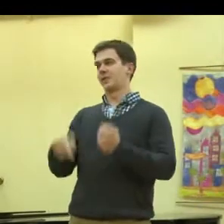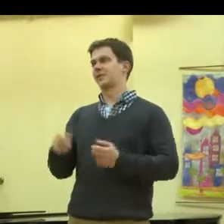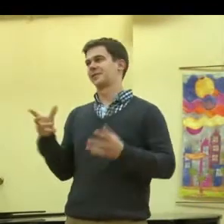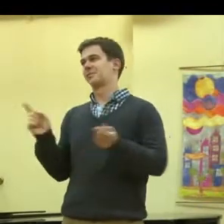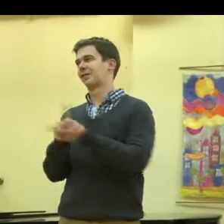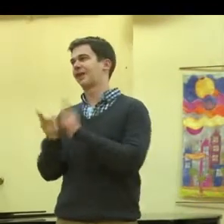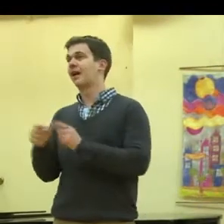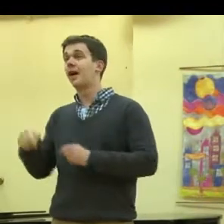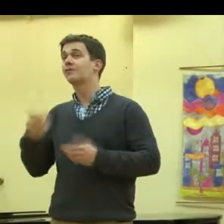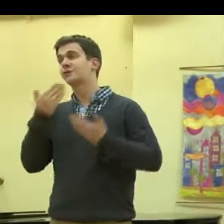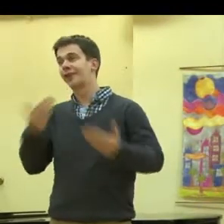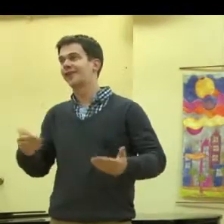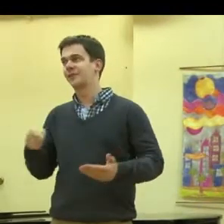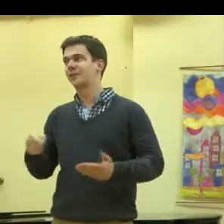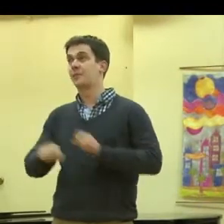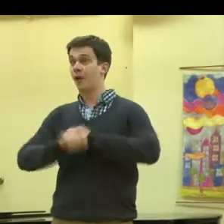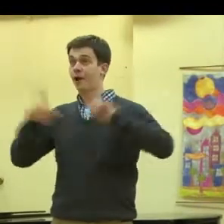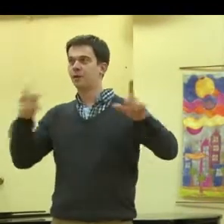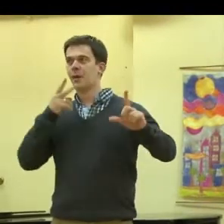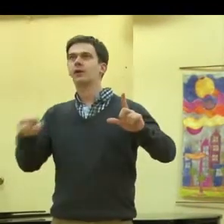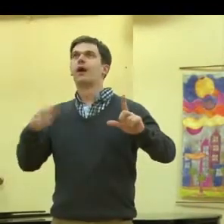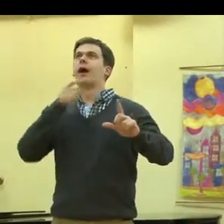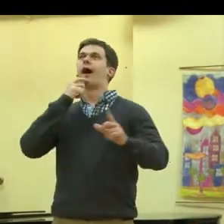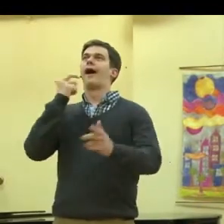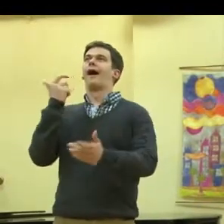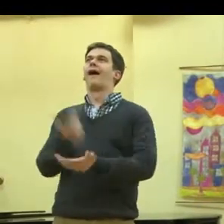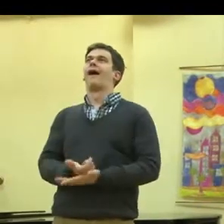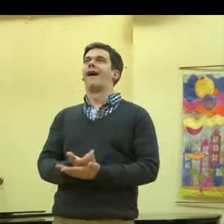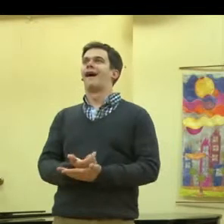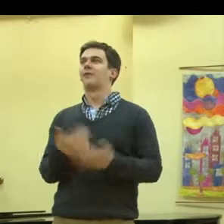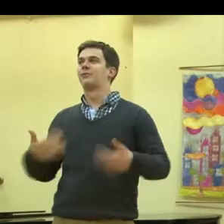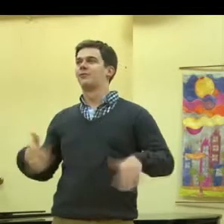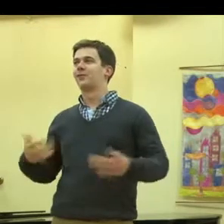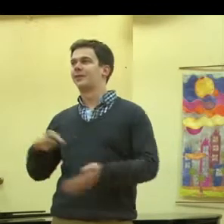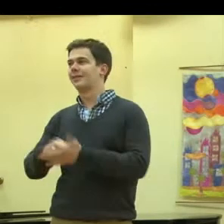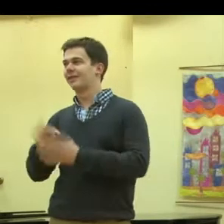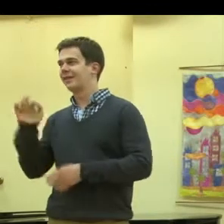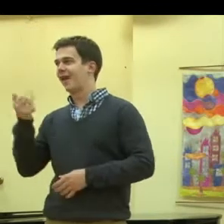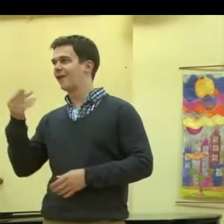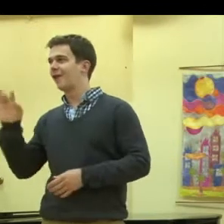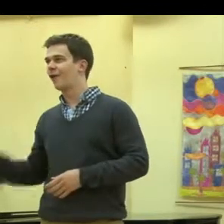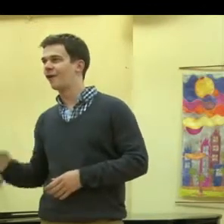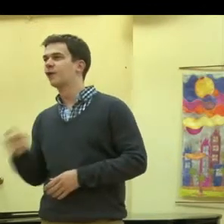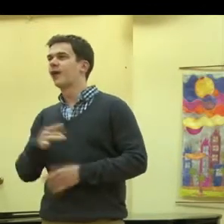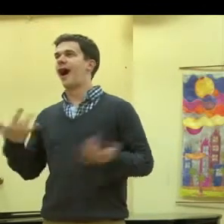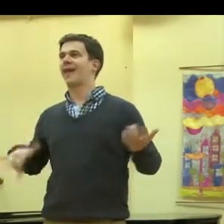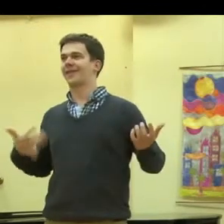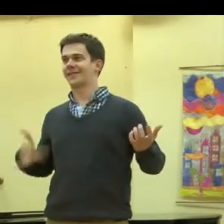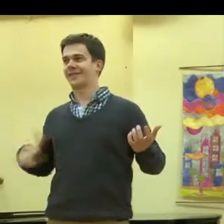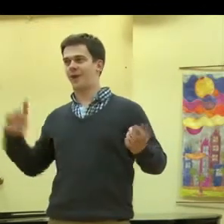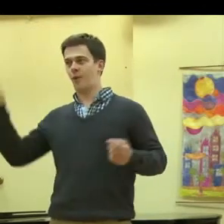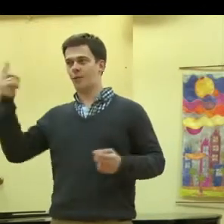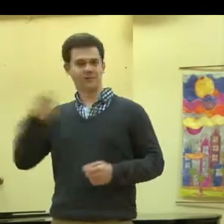są zjawiskowe. No mamy nadzieję, że zjawiskowe. Dzisiaj tango. Tango w roli głównej. Argentyna w roli